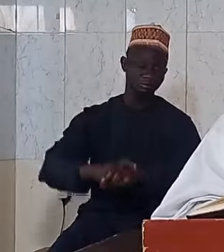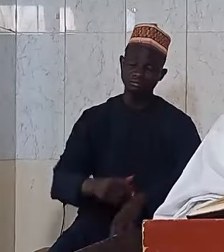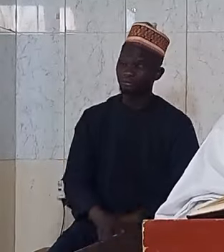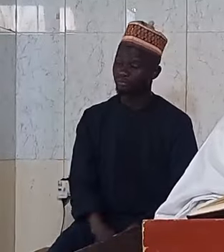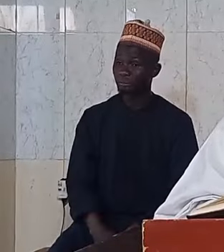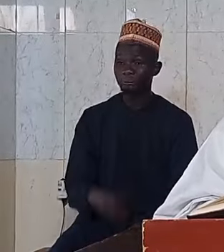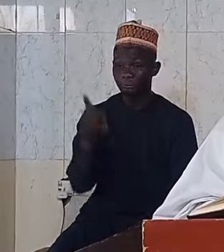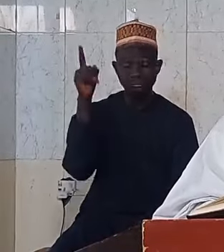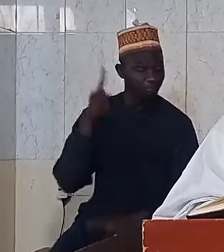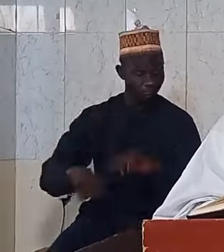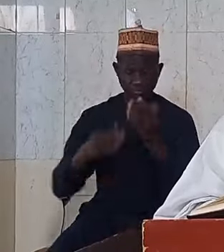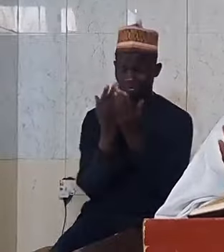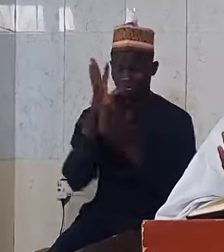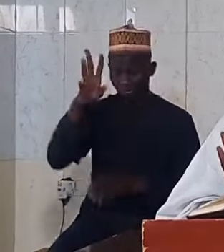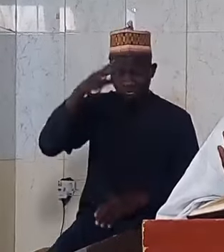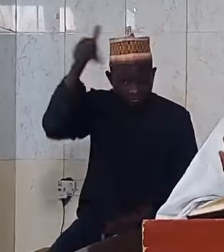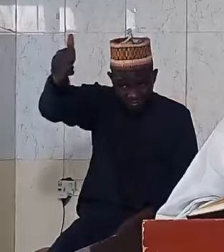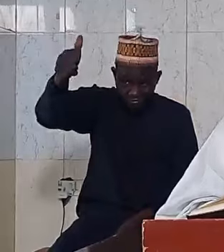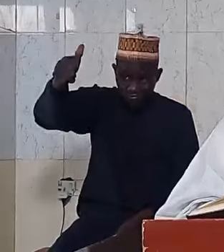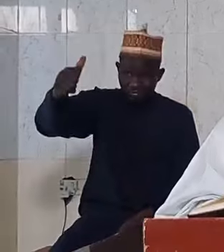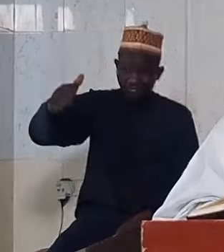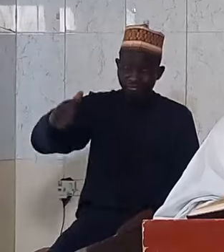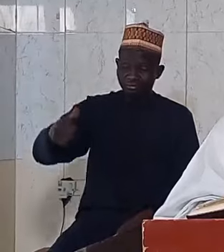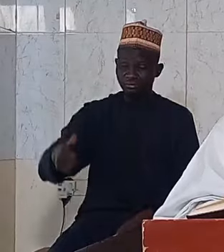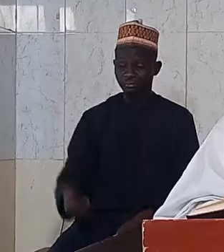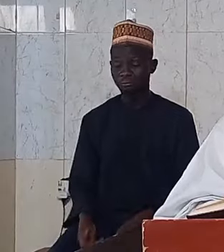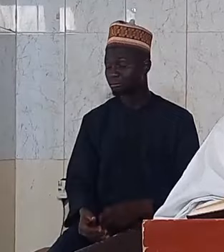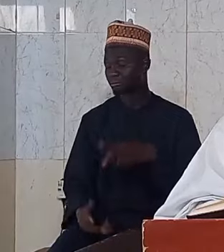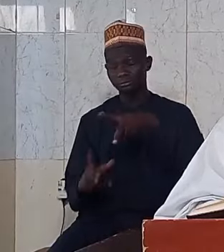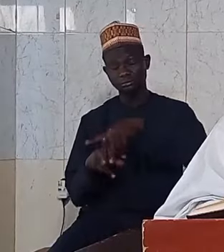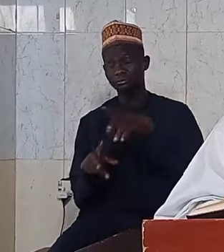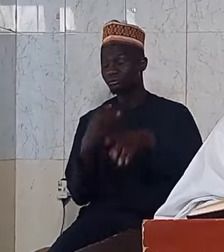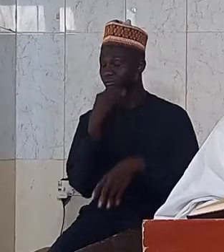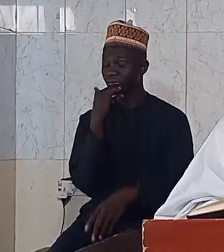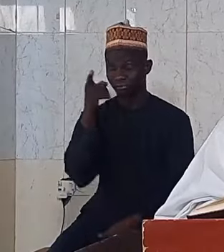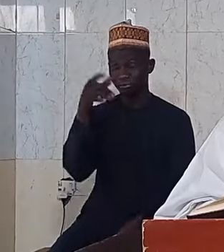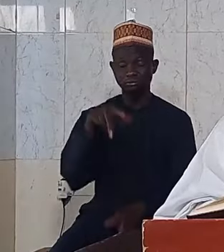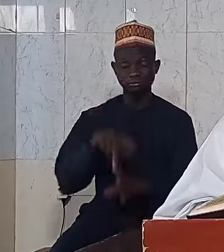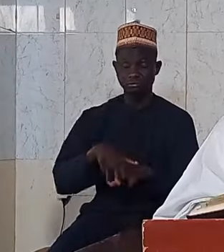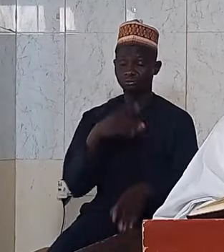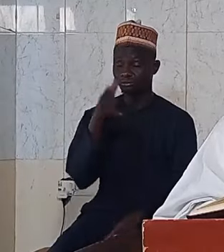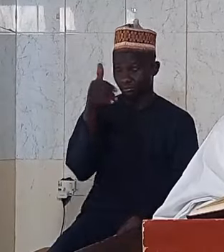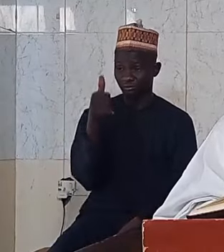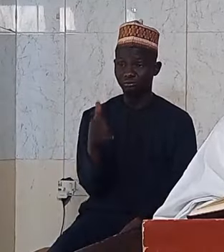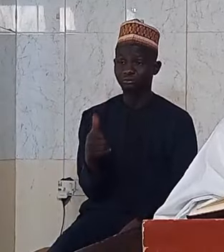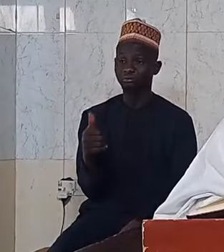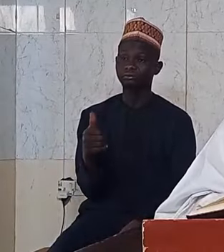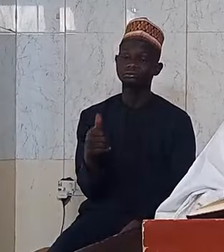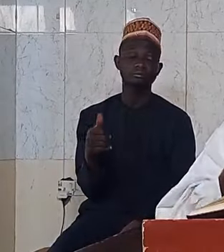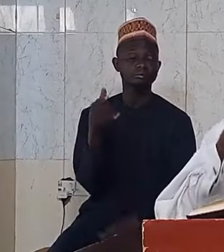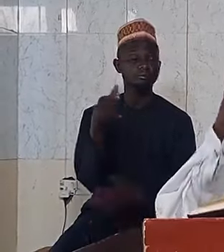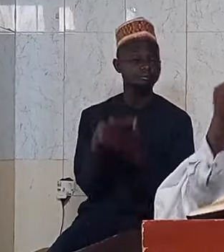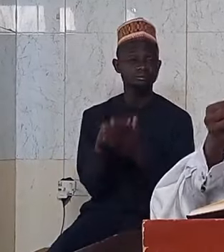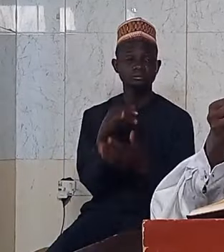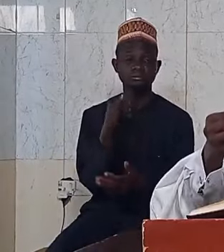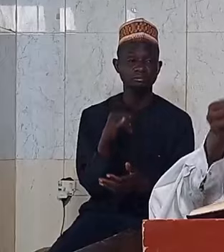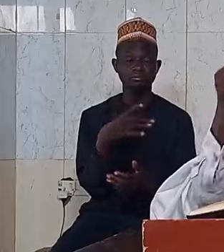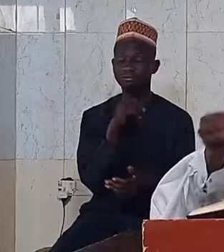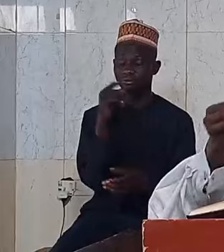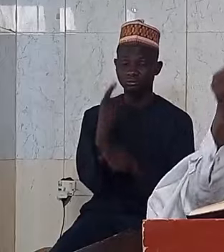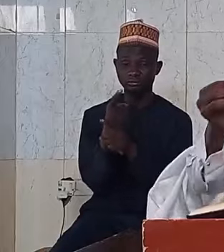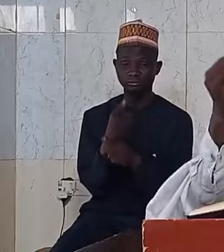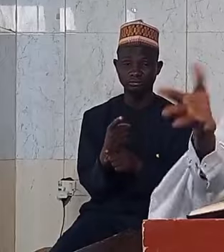كي كوما بذاك إيابا وي كوي كان دزنبي الله بحكي كي مؤاملة دباين سبو ونن harka